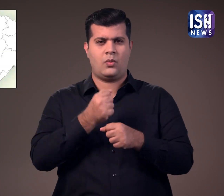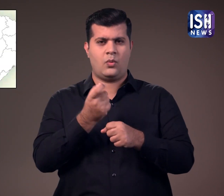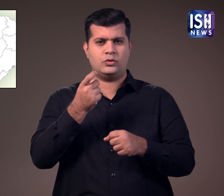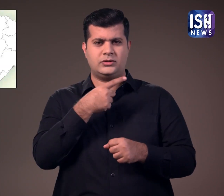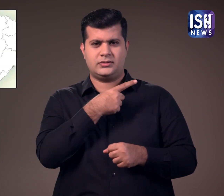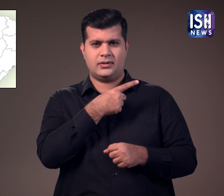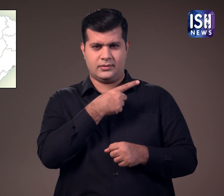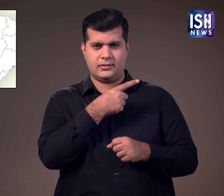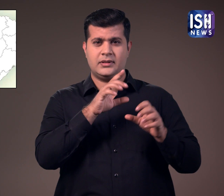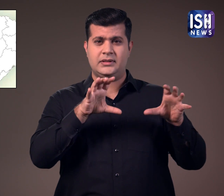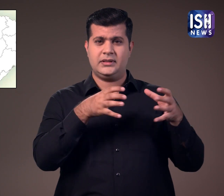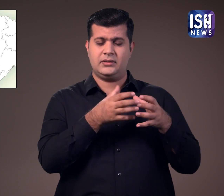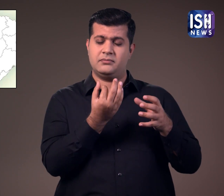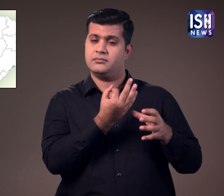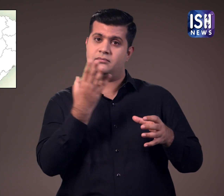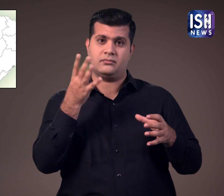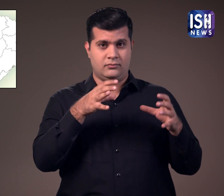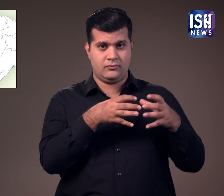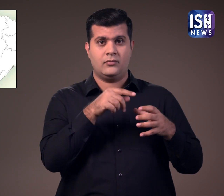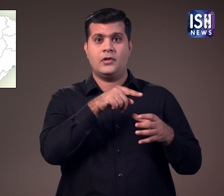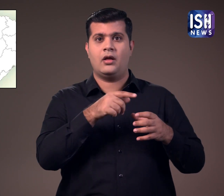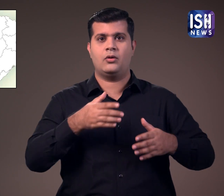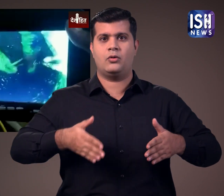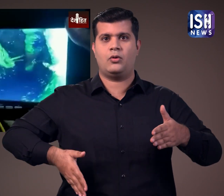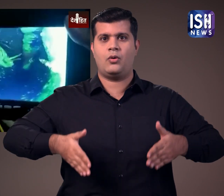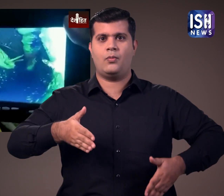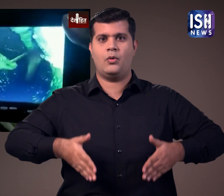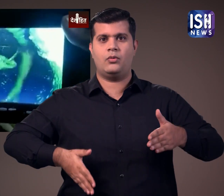गुजाद से रोबोट विशेशग्यों की टीम मौके पर पहुँची